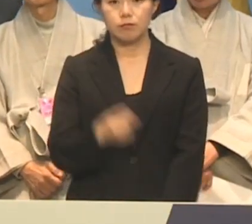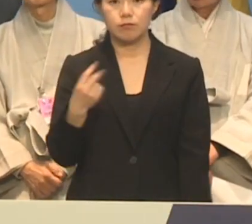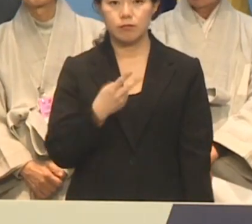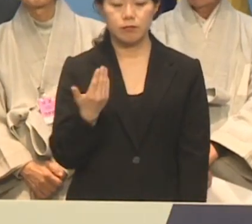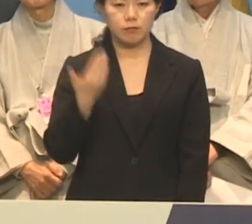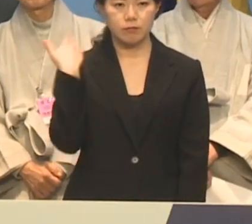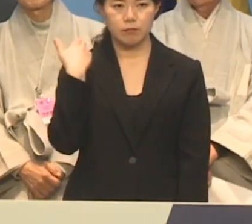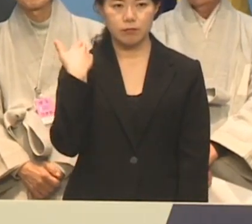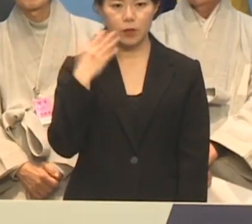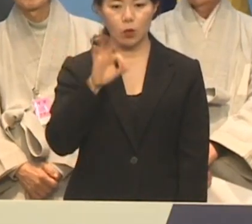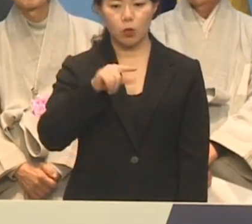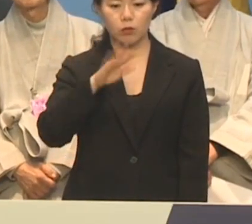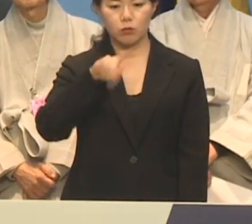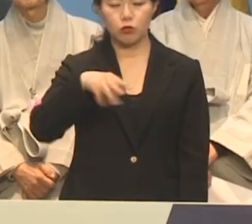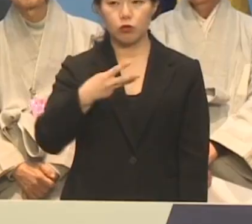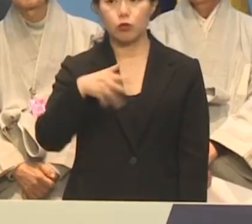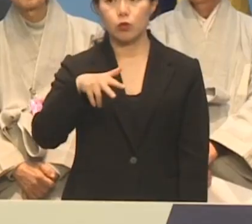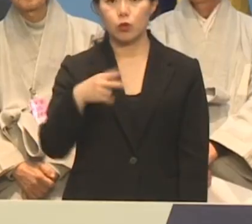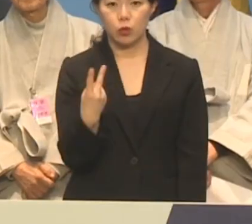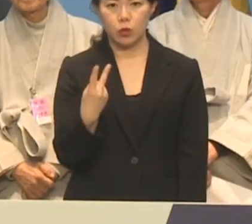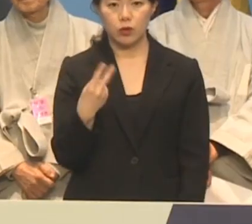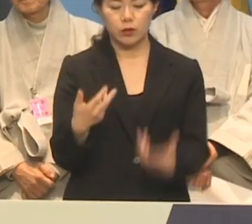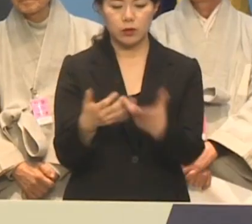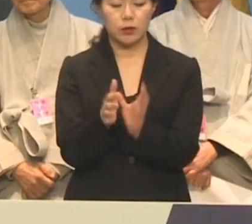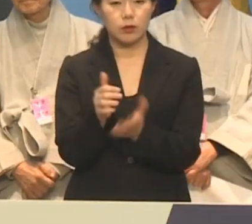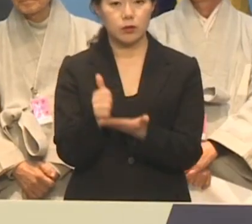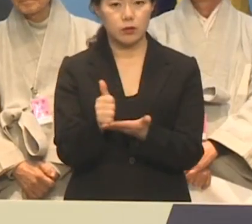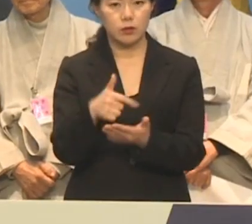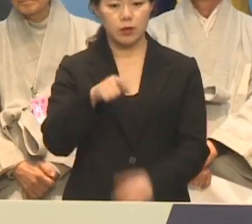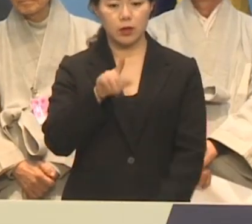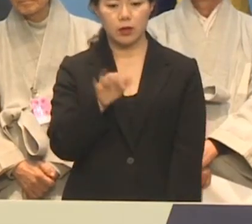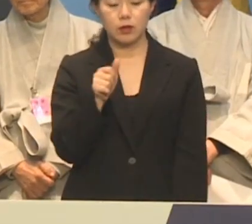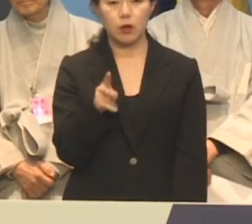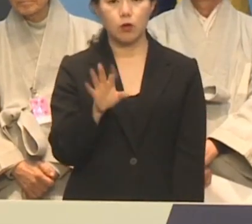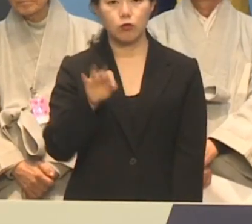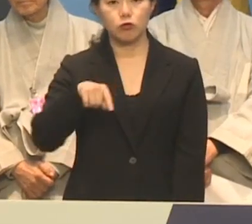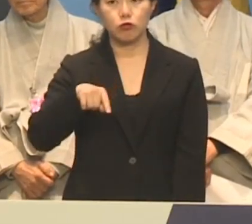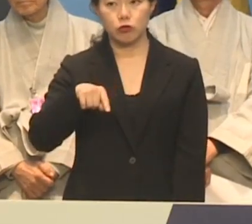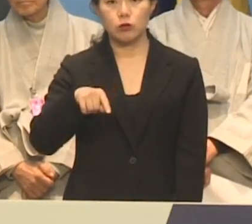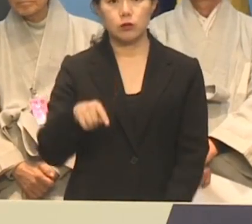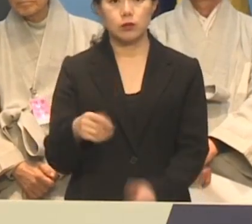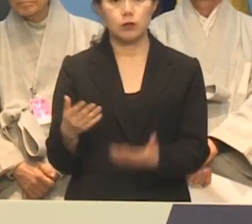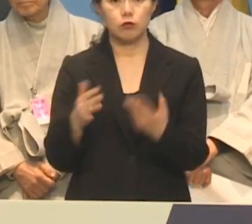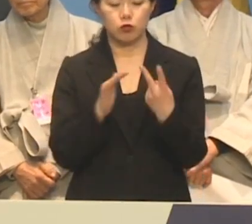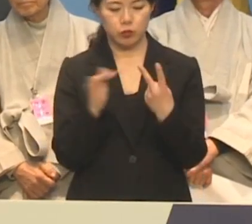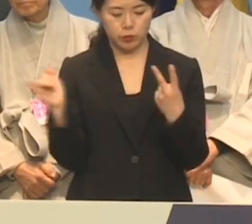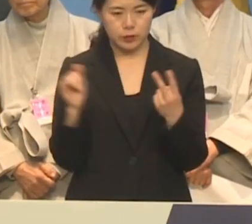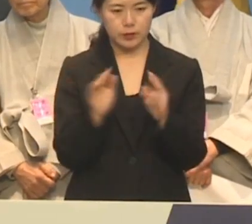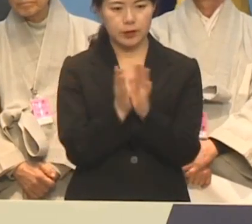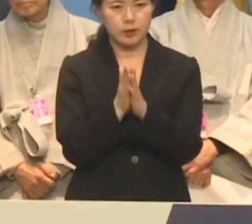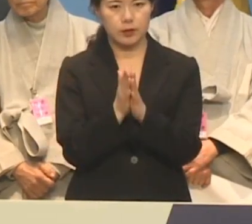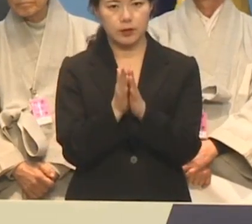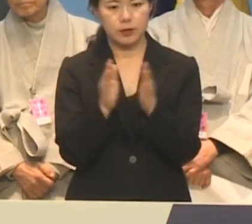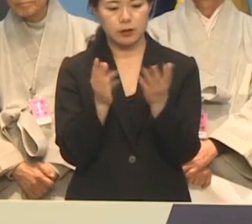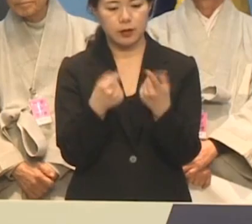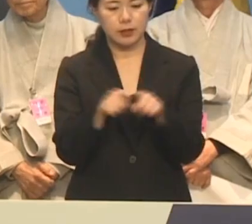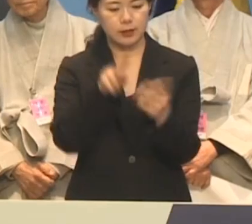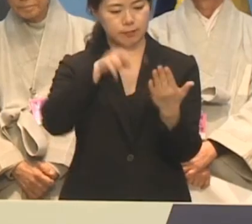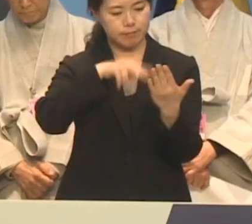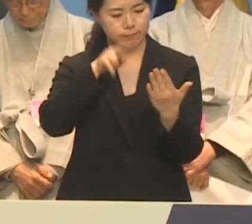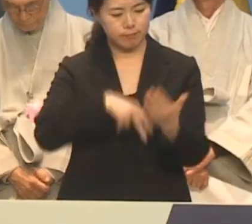전 원불교 수의단원이셨던 강혜운 교무님 두 분께서 낭독해